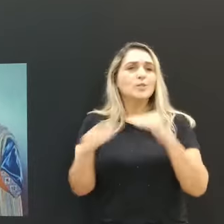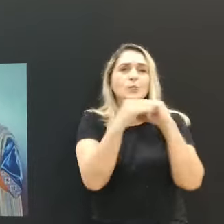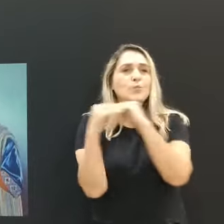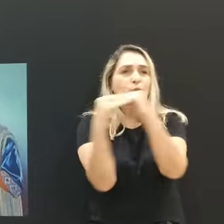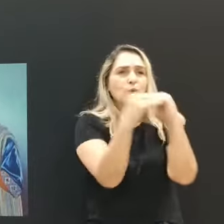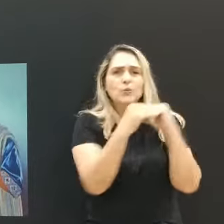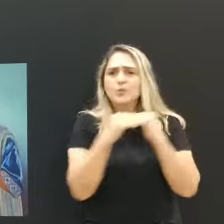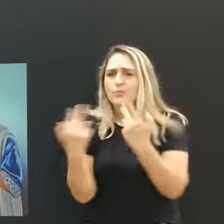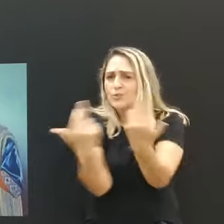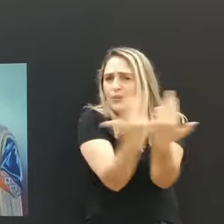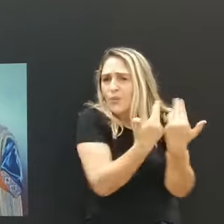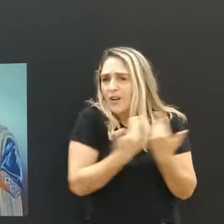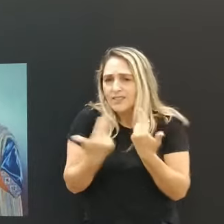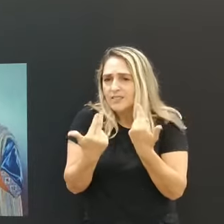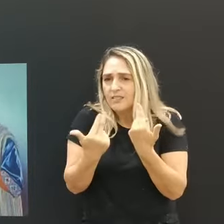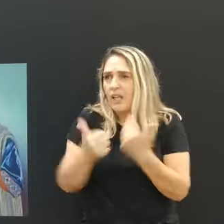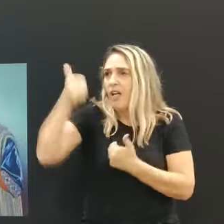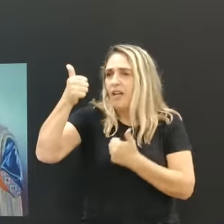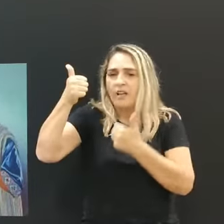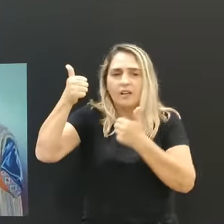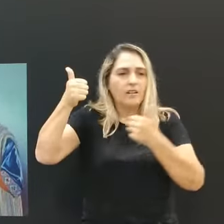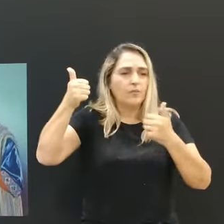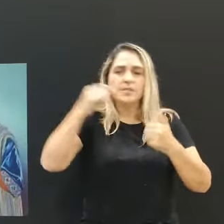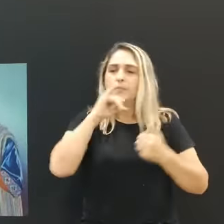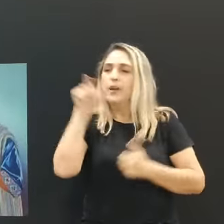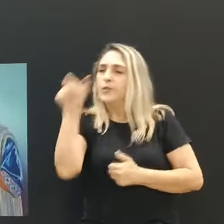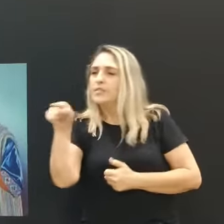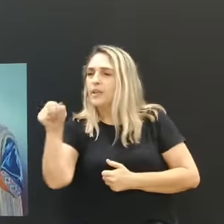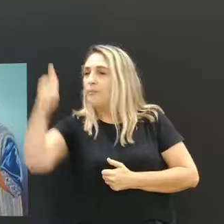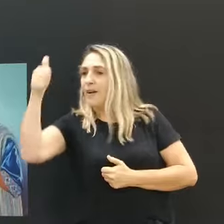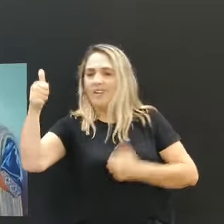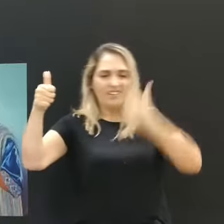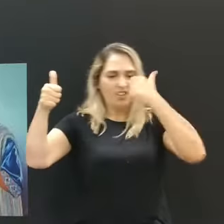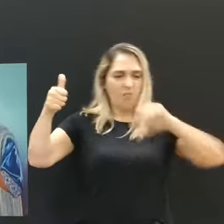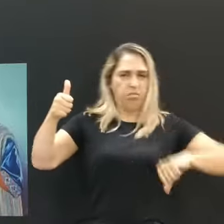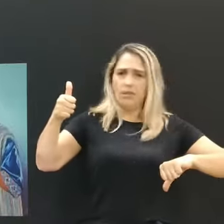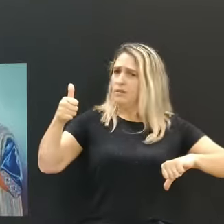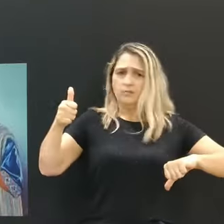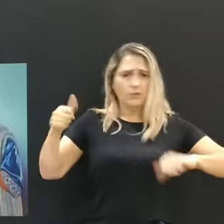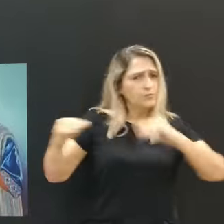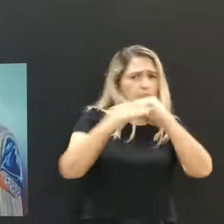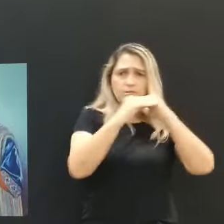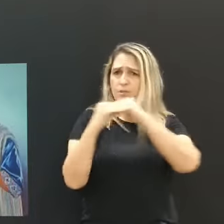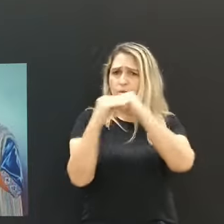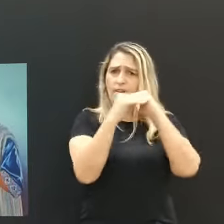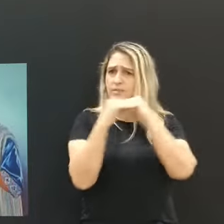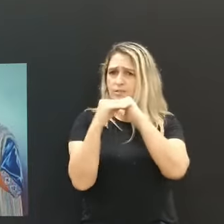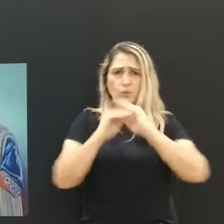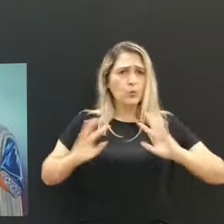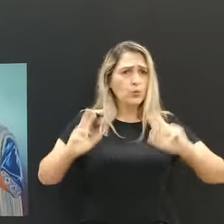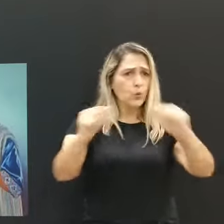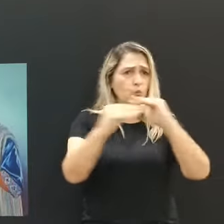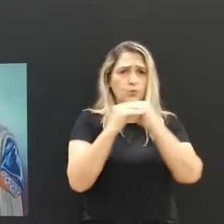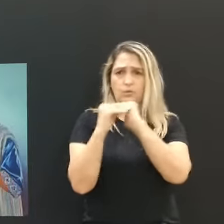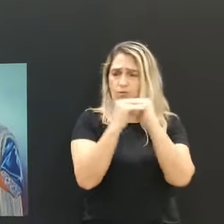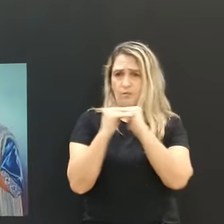publicano é humilde, né? Tem uma vida igual à nossa, mas esquecem que diante de Deus